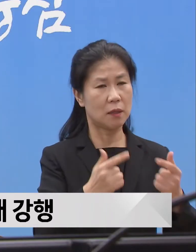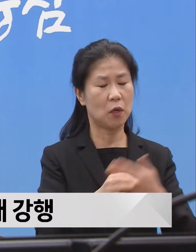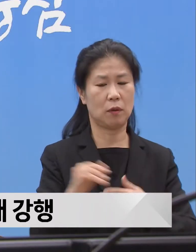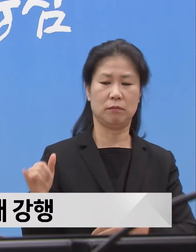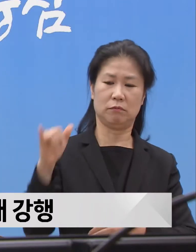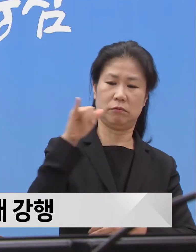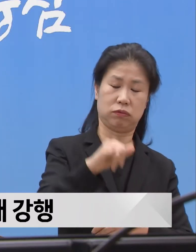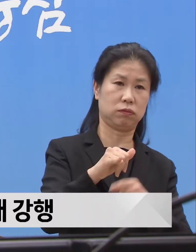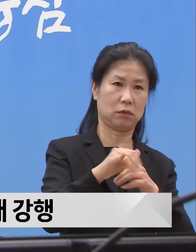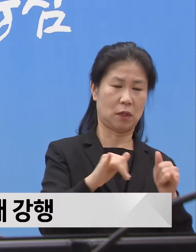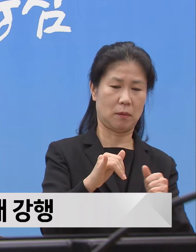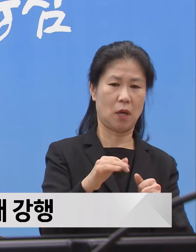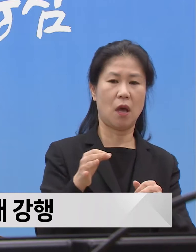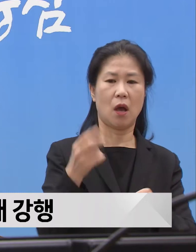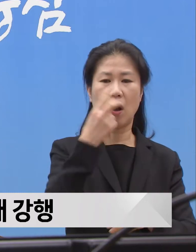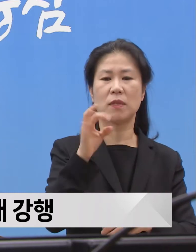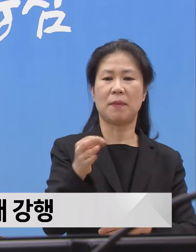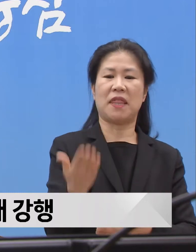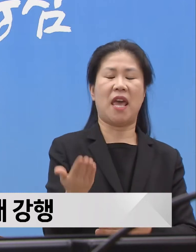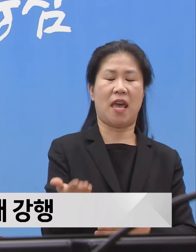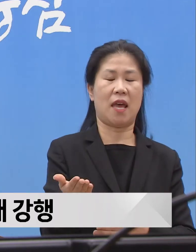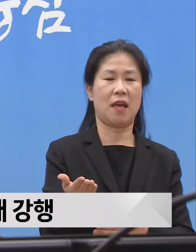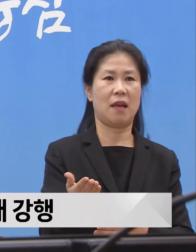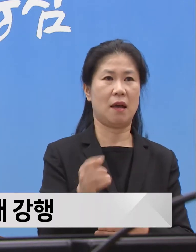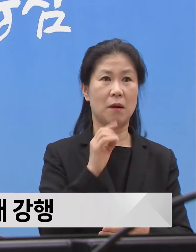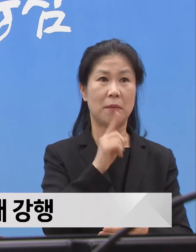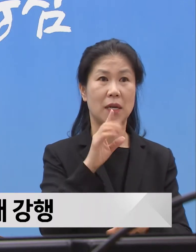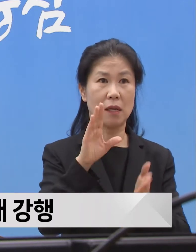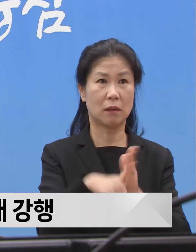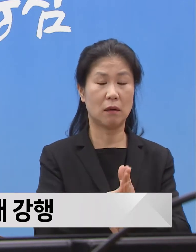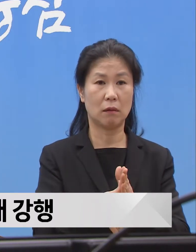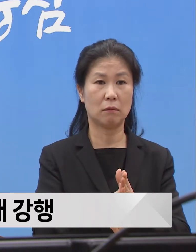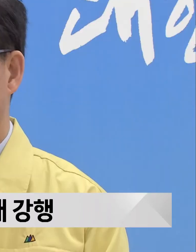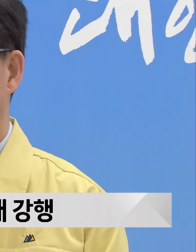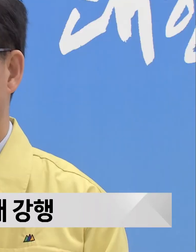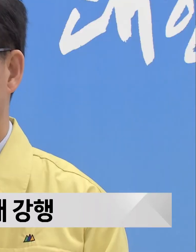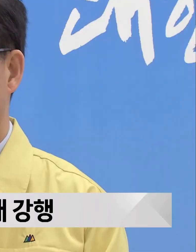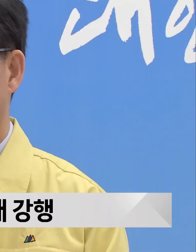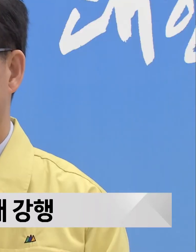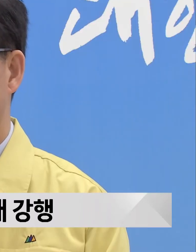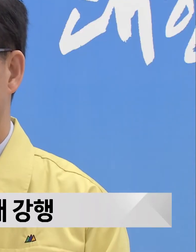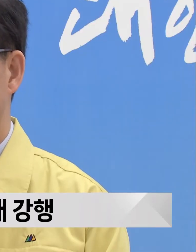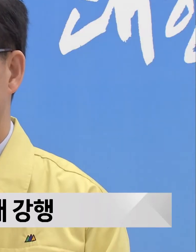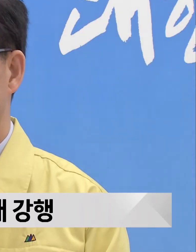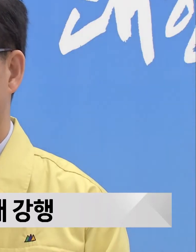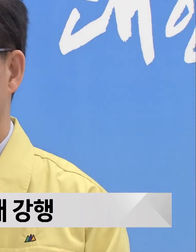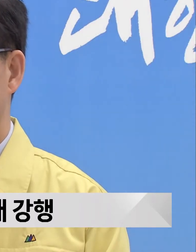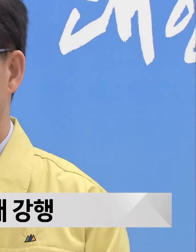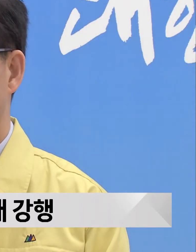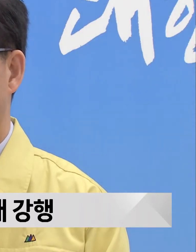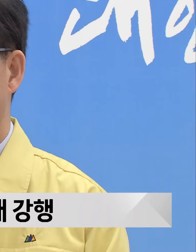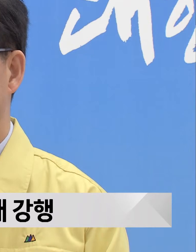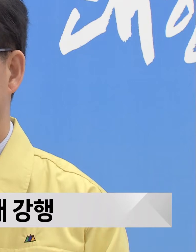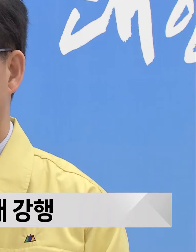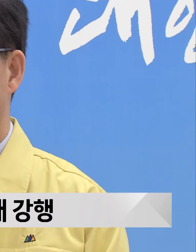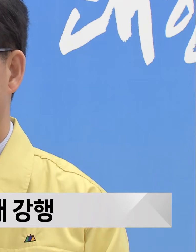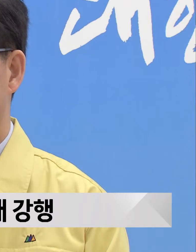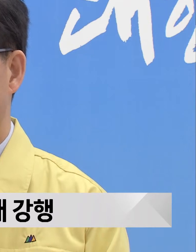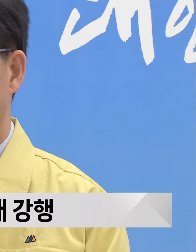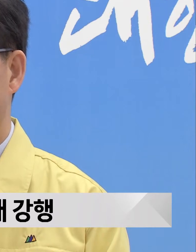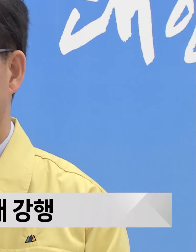교회 3148 곳 가운데 절반에 가까운 132 곳에서 현장 예배를 진행했다고